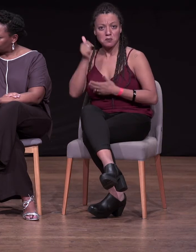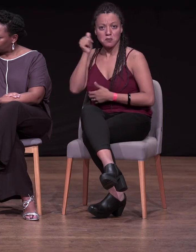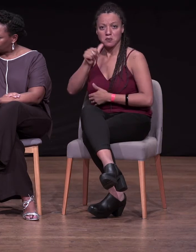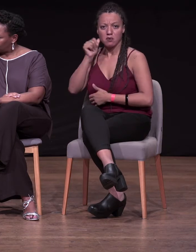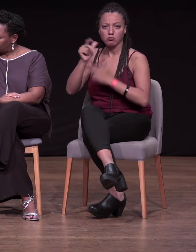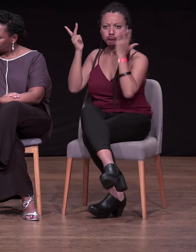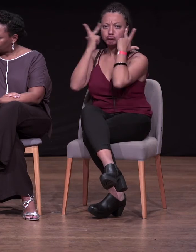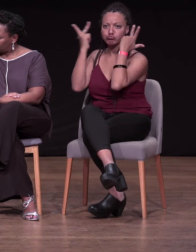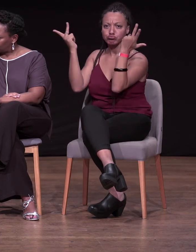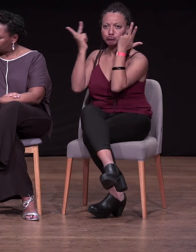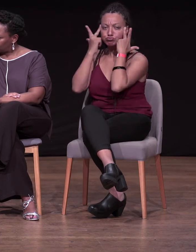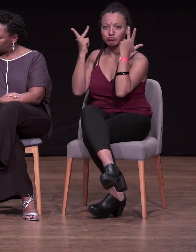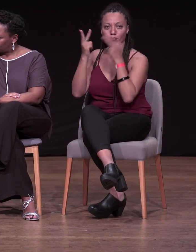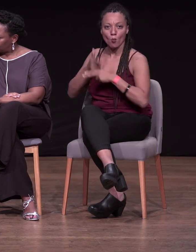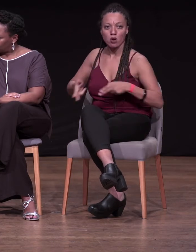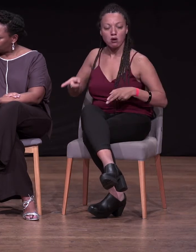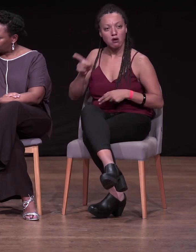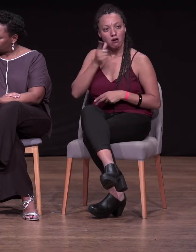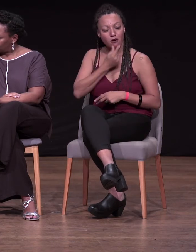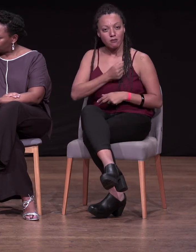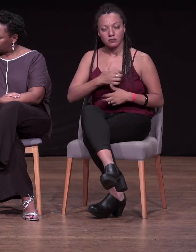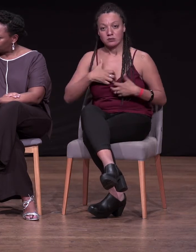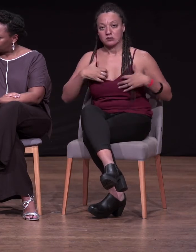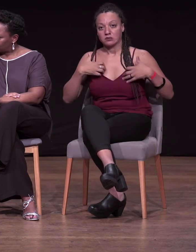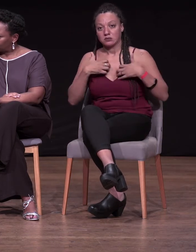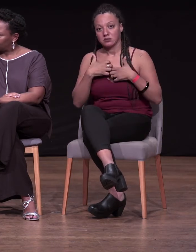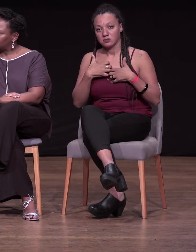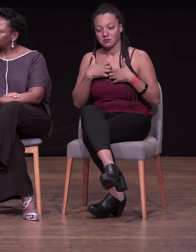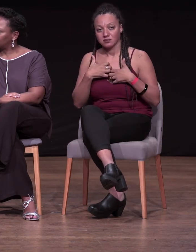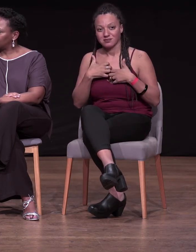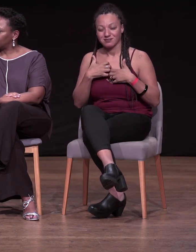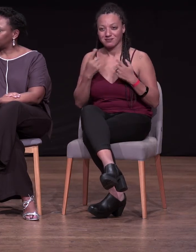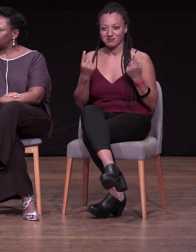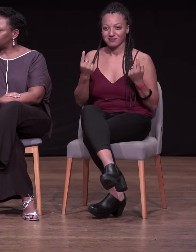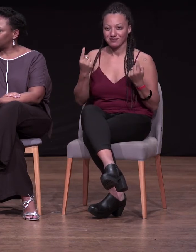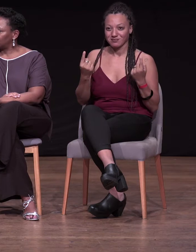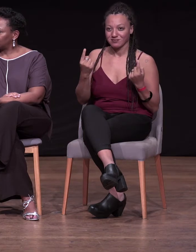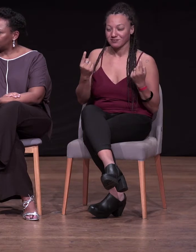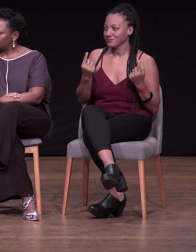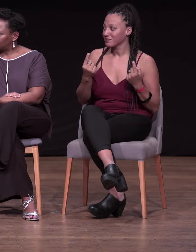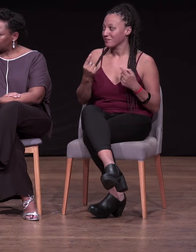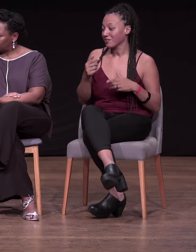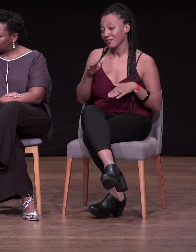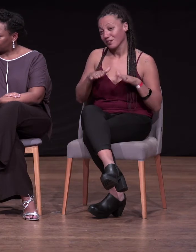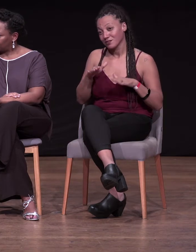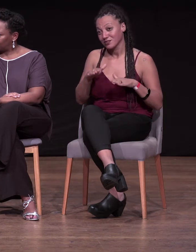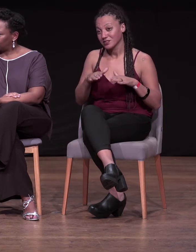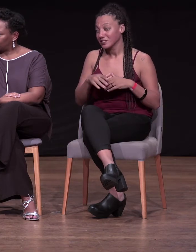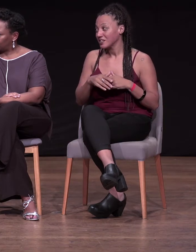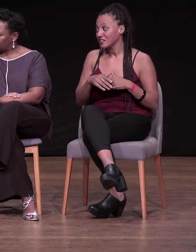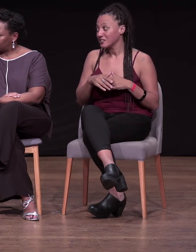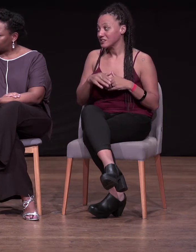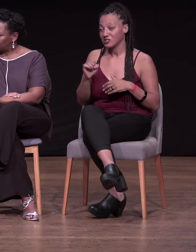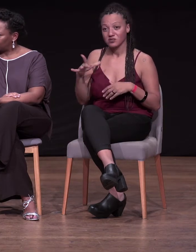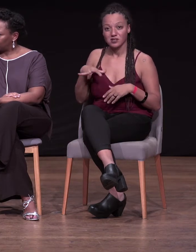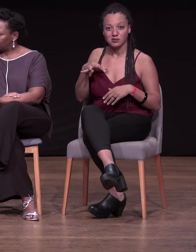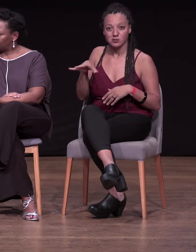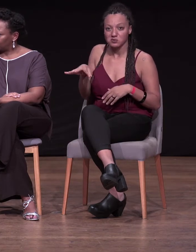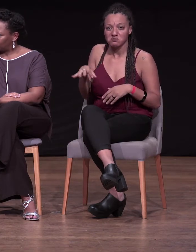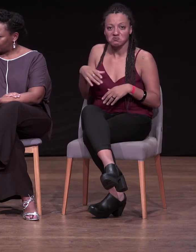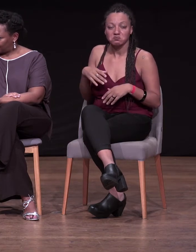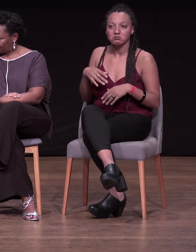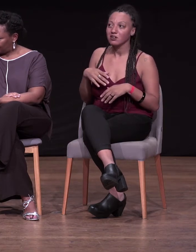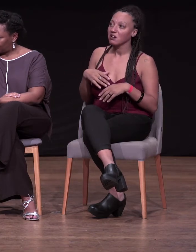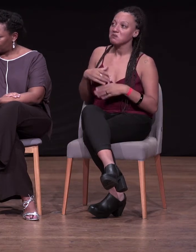pega, né? Se fosse um corpo de uma mulher ou fosse a origem da vida do Colbert, talvez não surgisse nenhuma questão